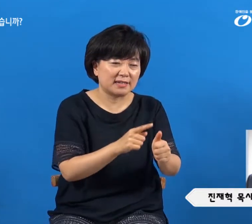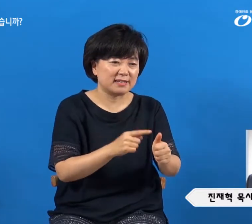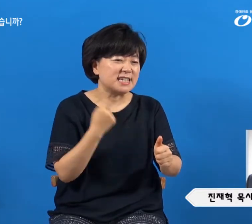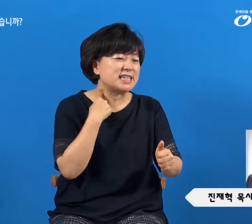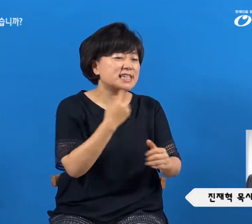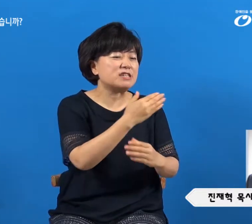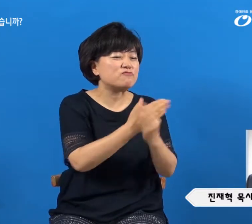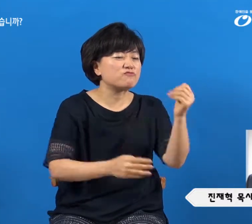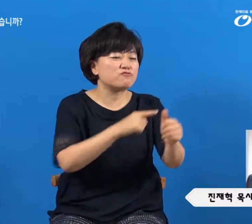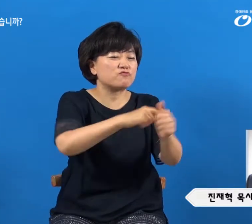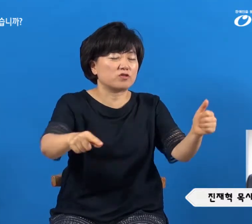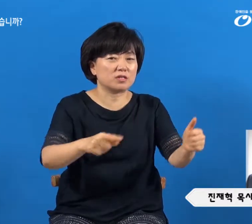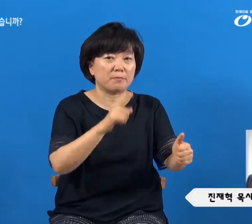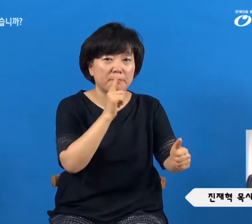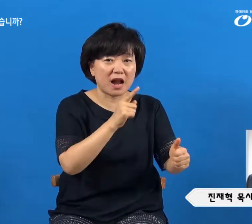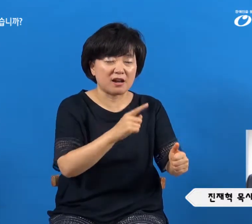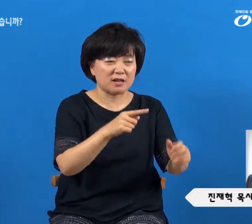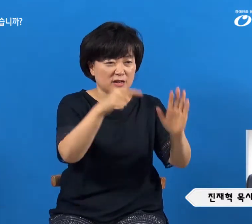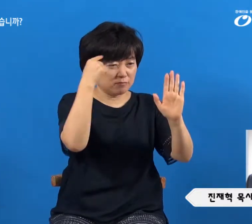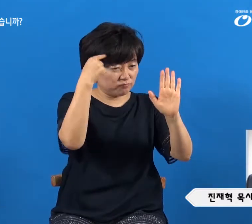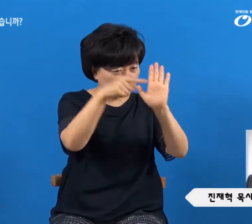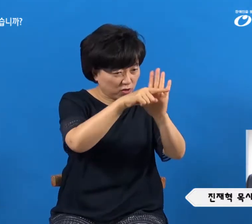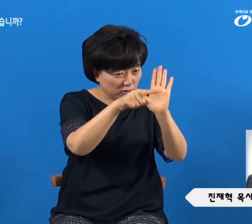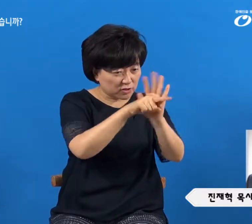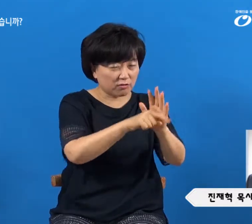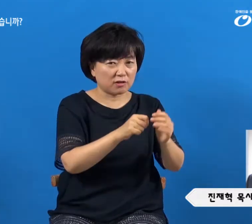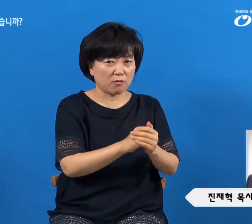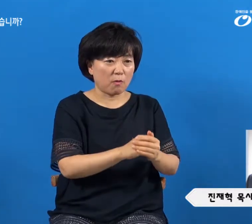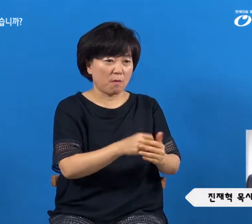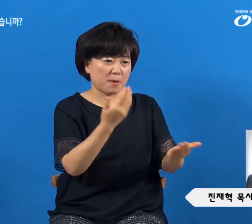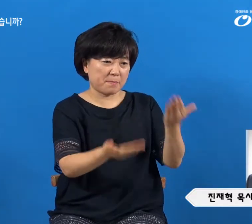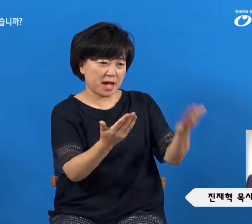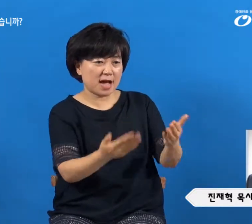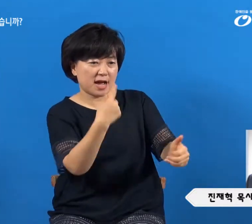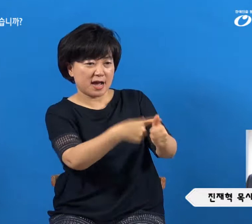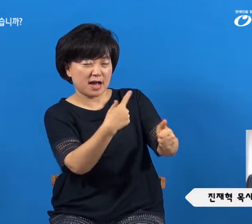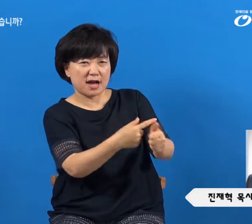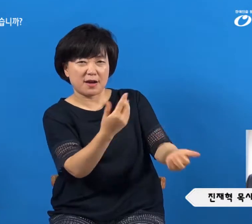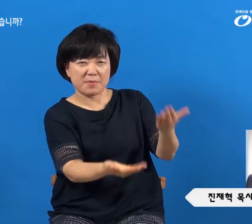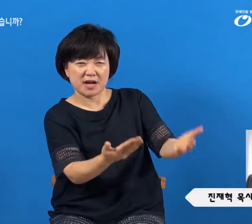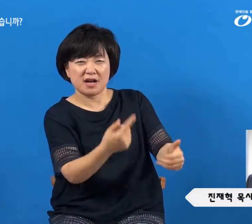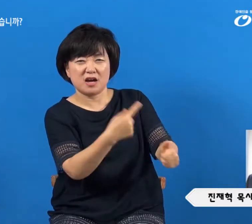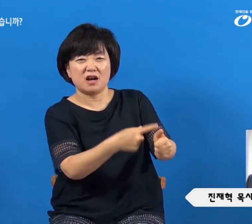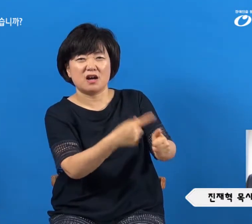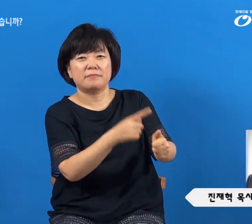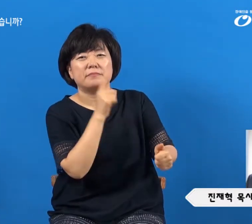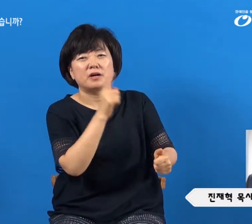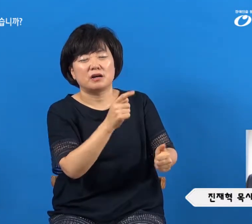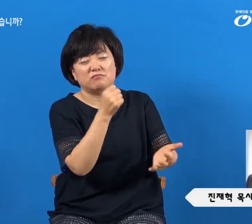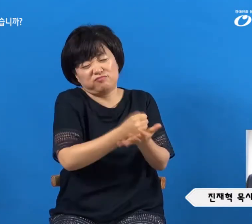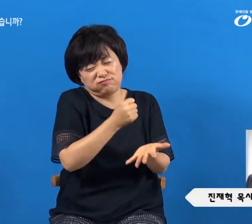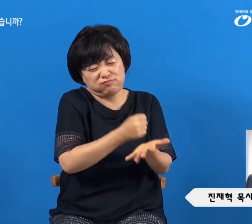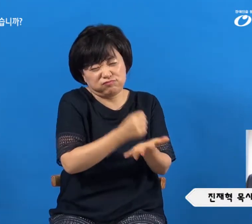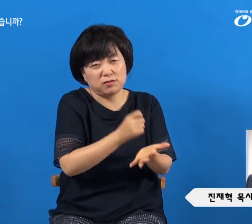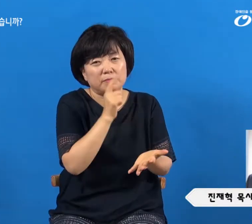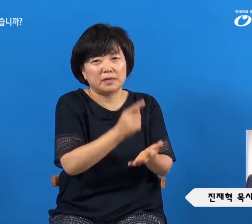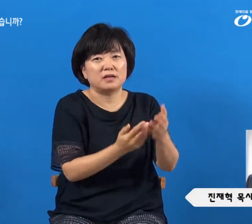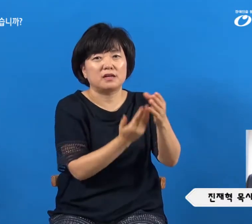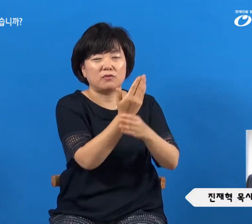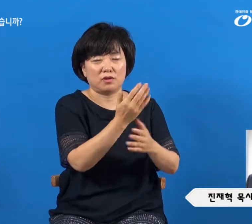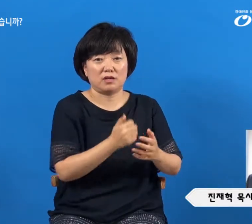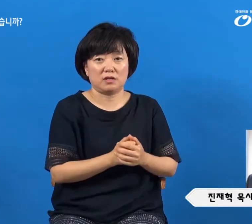말, 부정적이고 판단하는 말, 비판적인 말들이 나올 수밖에